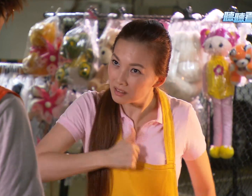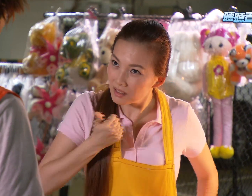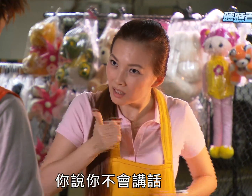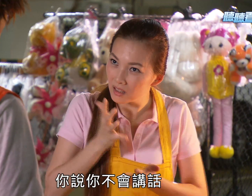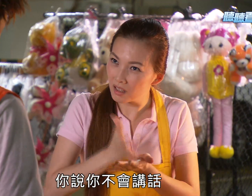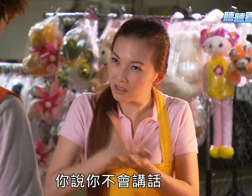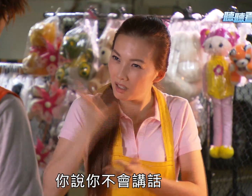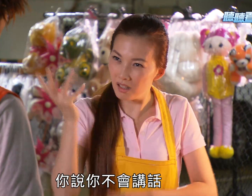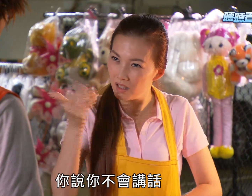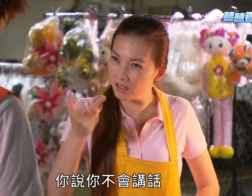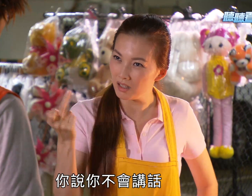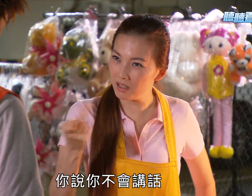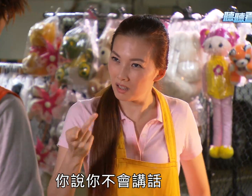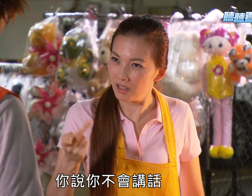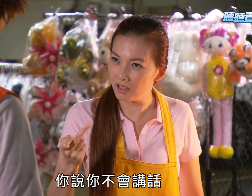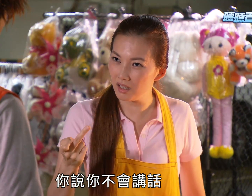你说你不会讲话？